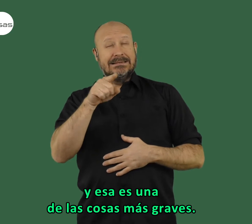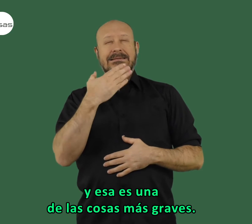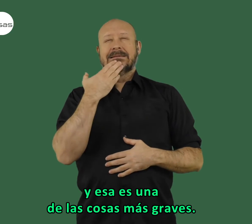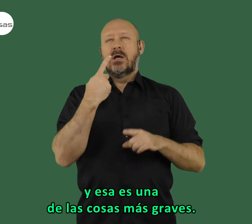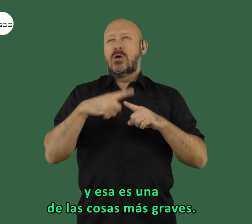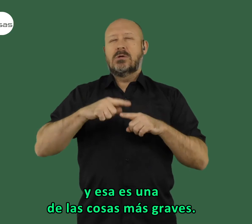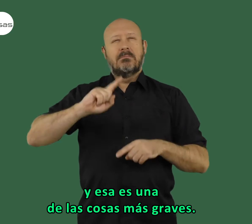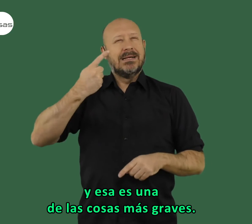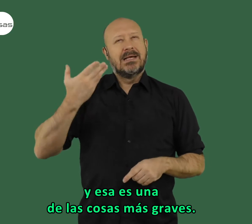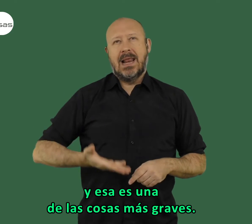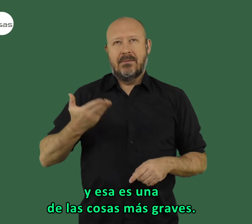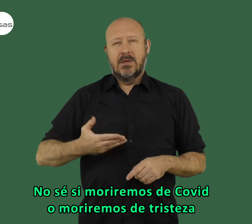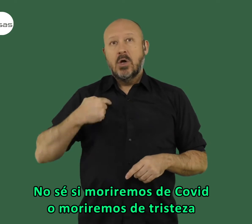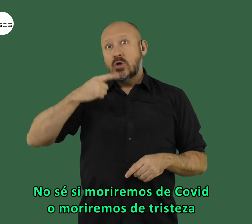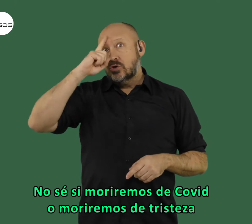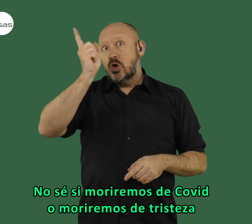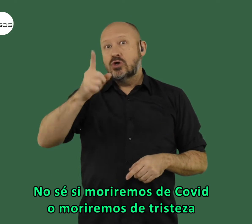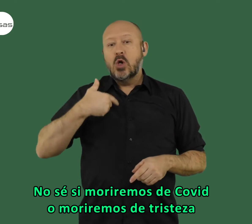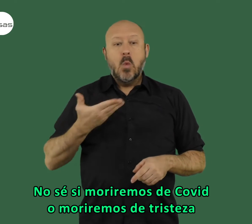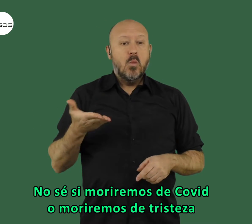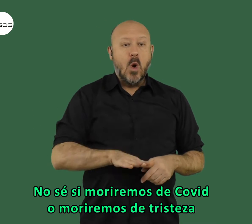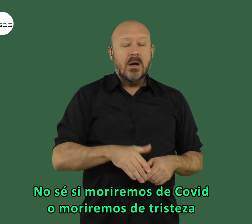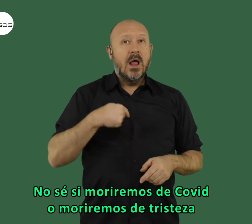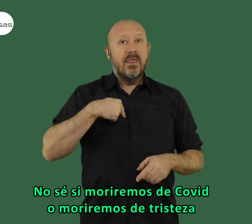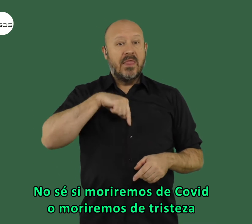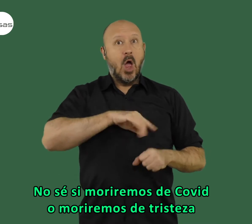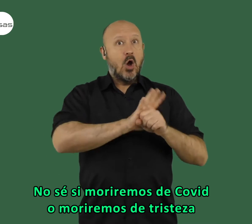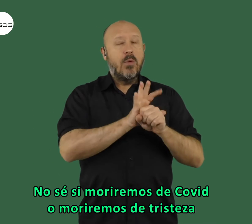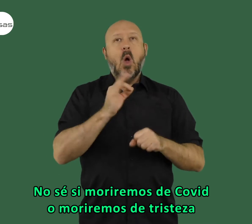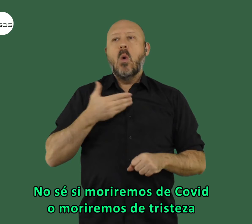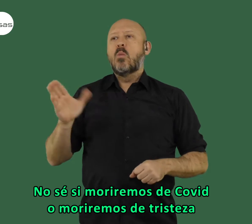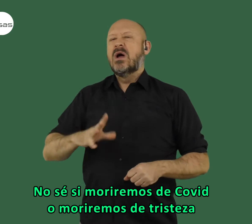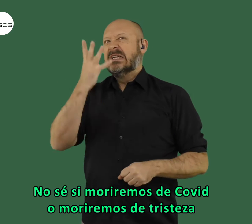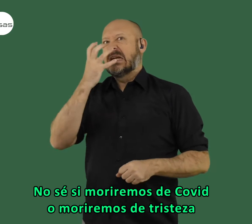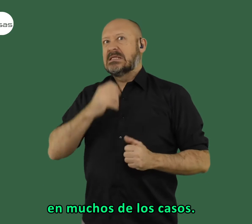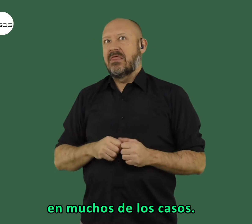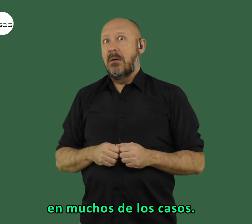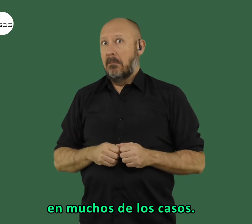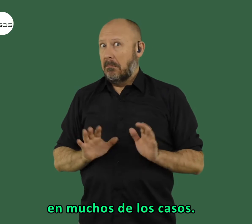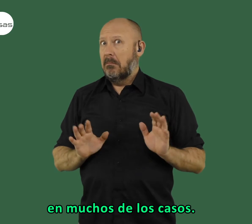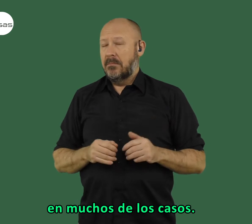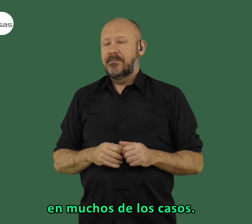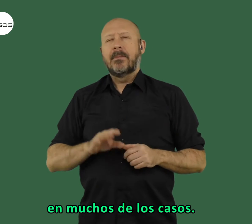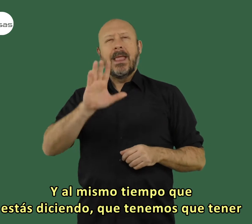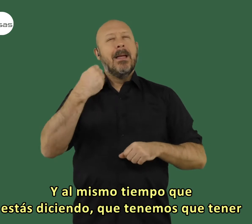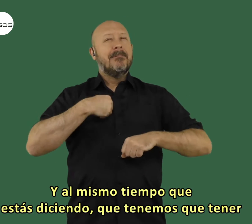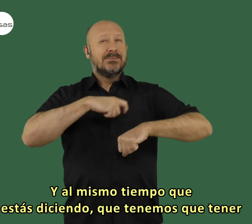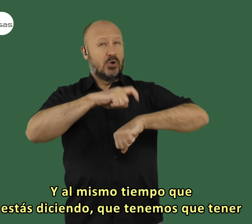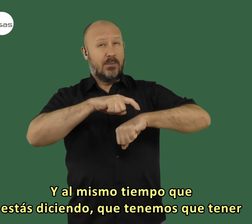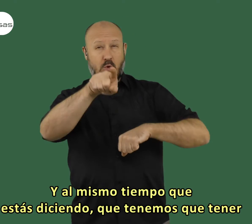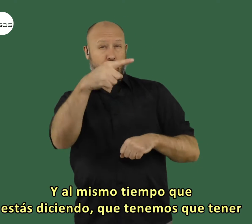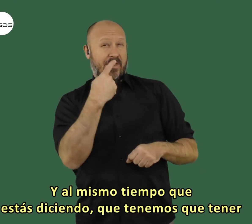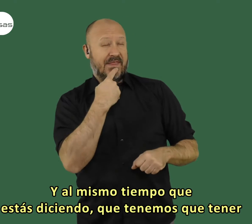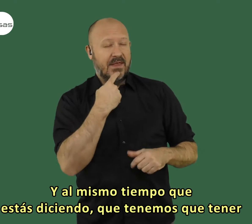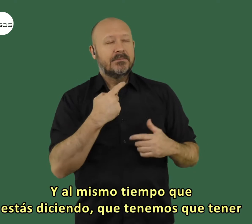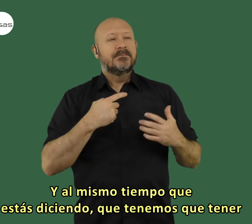esa es una de las cosas más graves. No sé si moriremos de COVID o moriremos de tristeza en muchos de los casos. Y al mismo